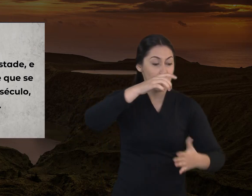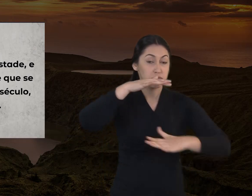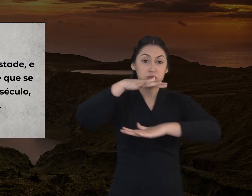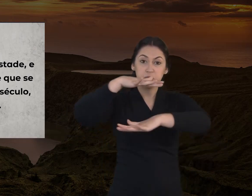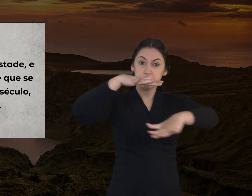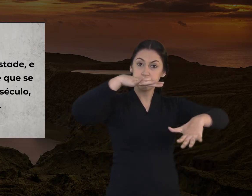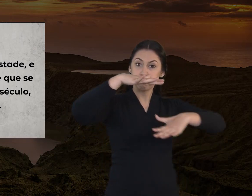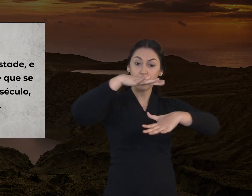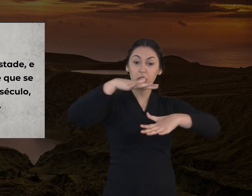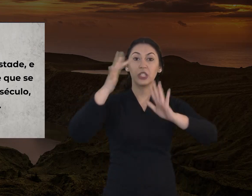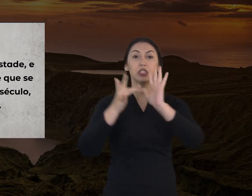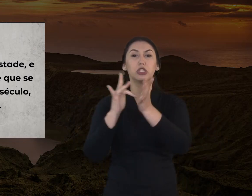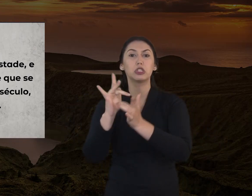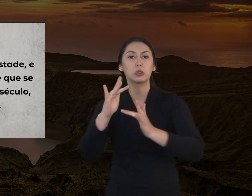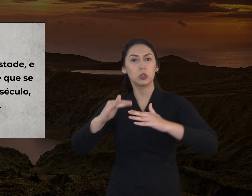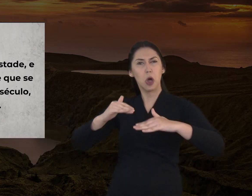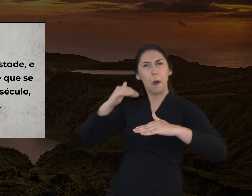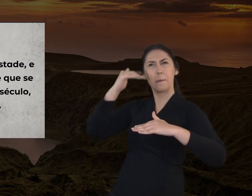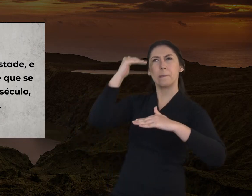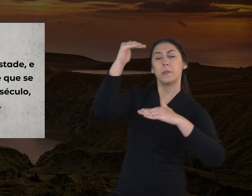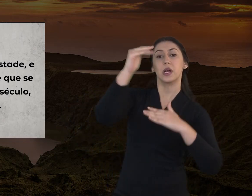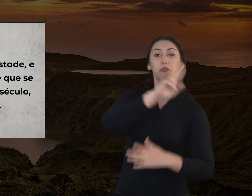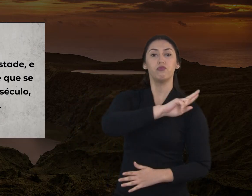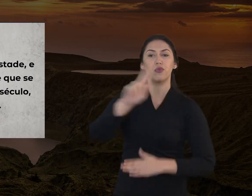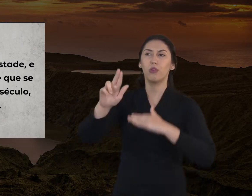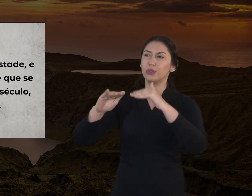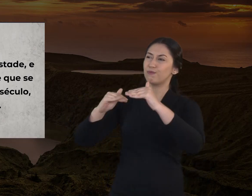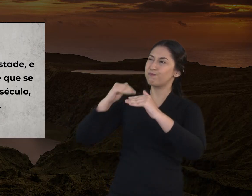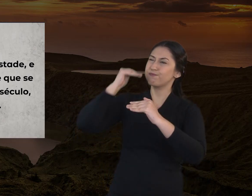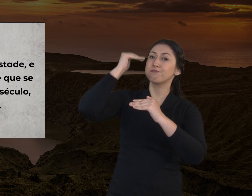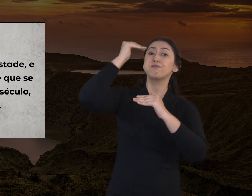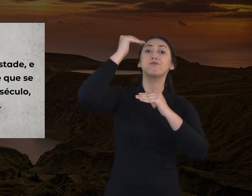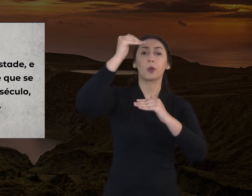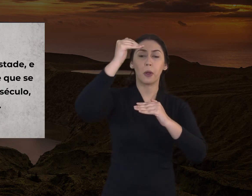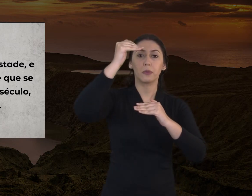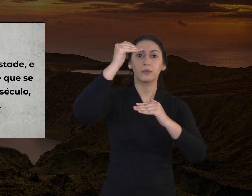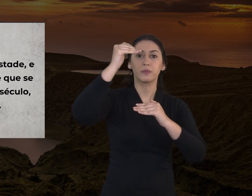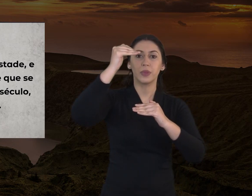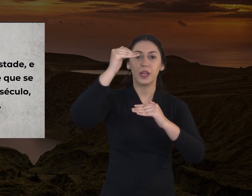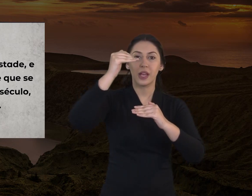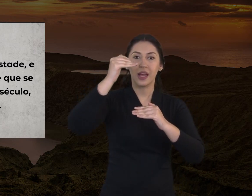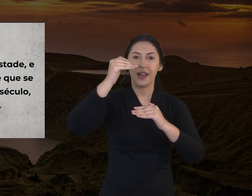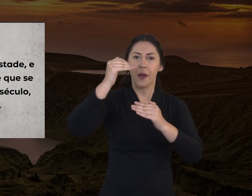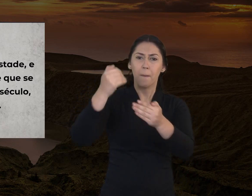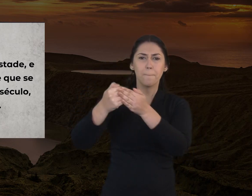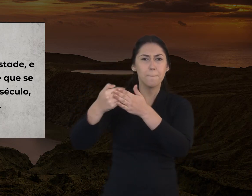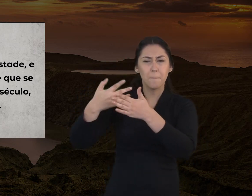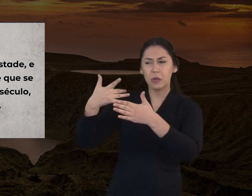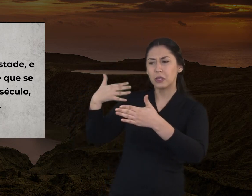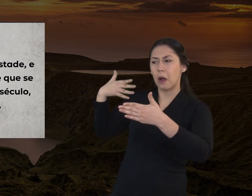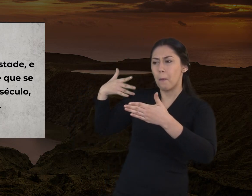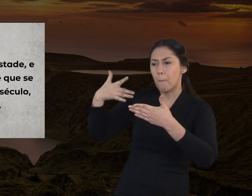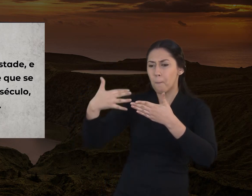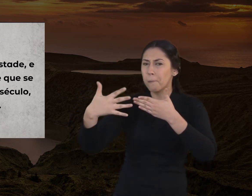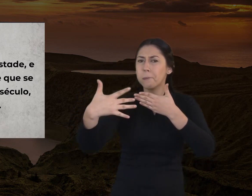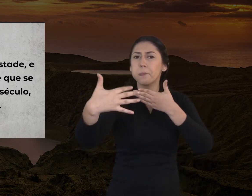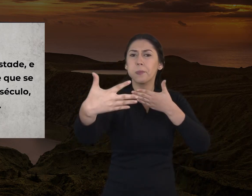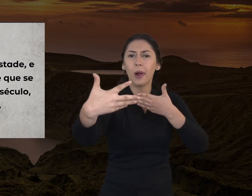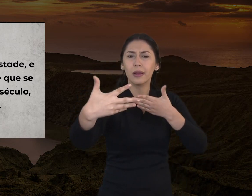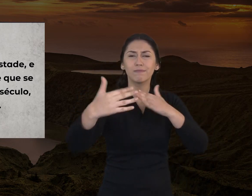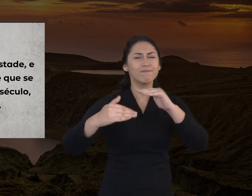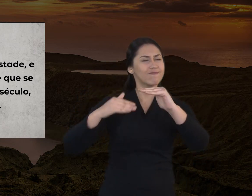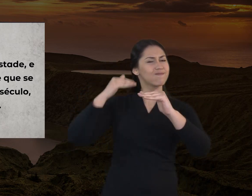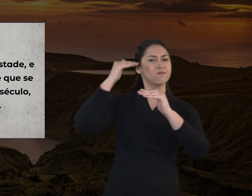poder e domínio e de todo nome que se possa referir, não só no presente século, mas também